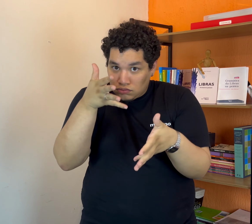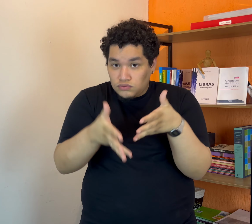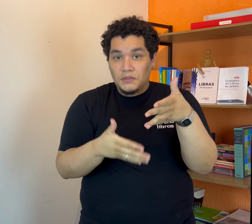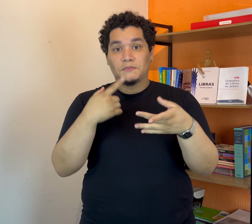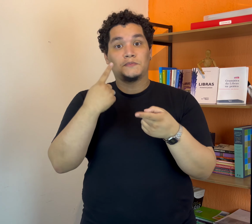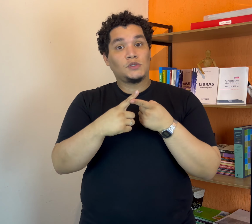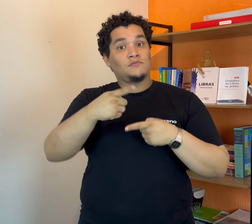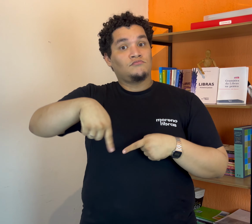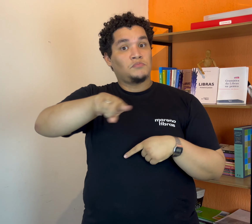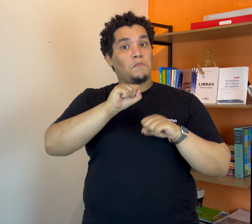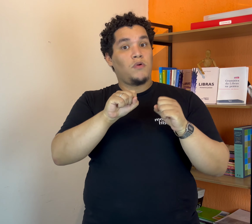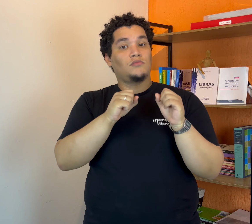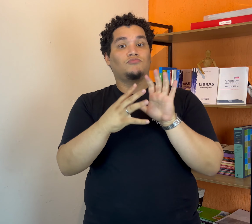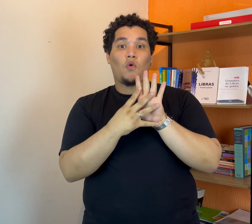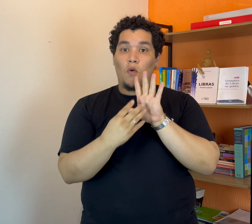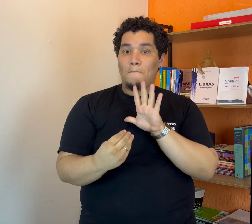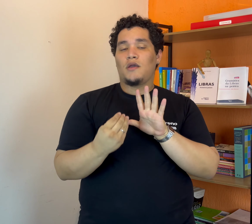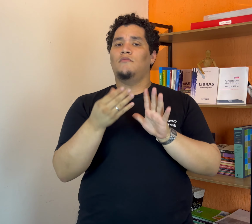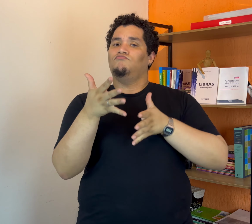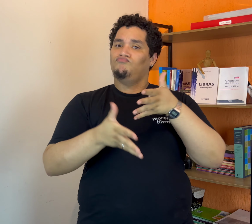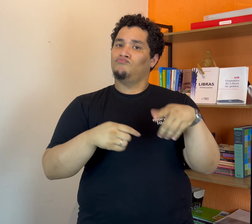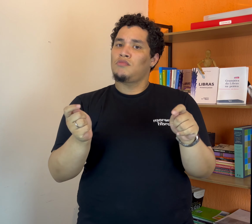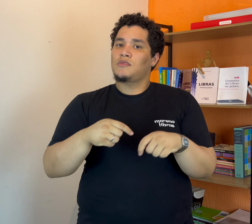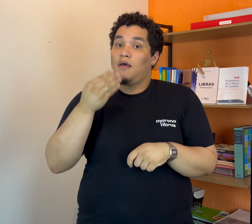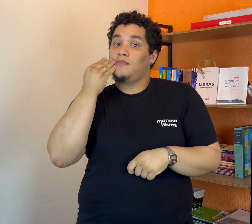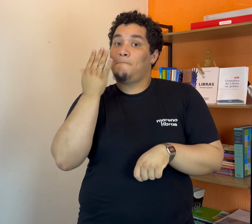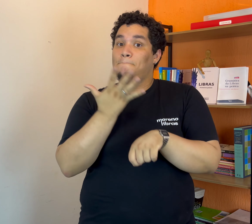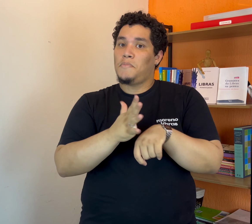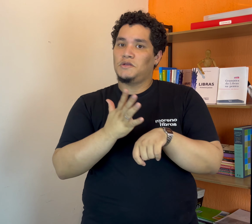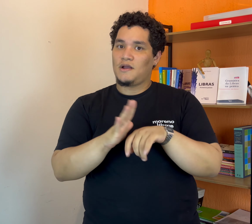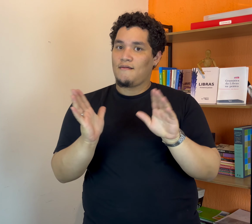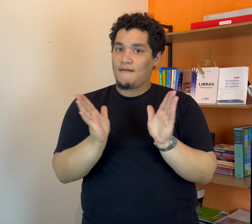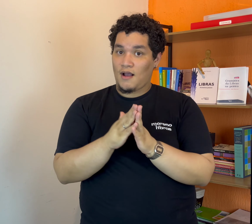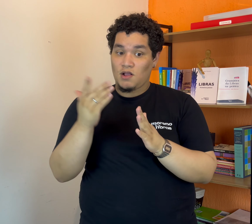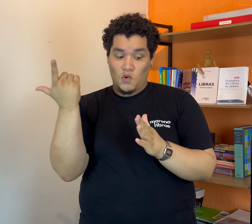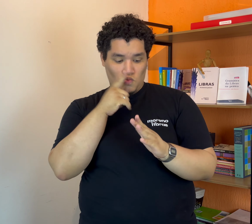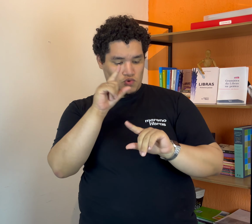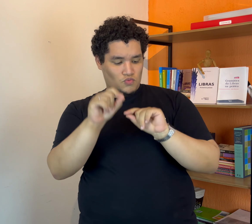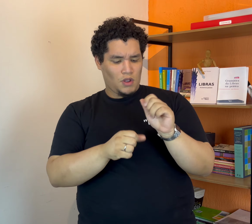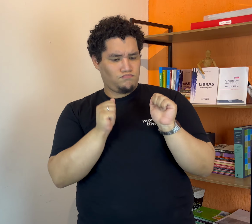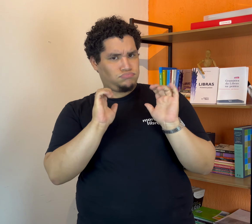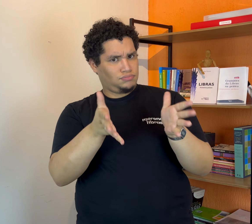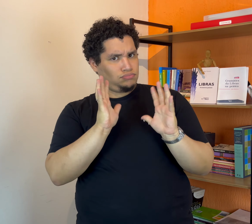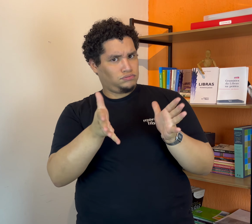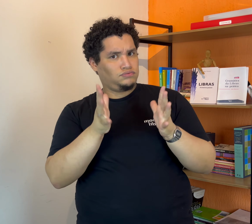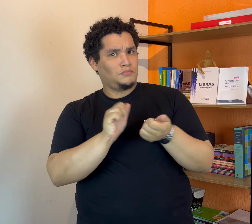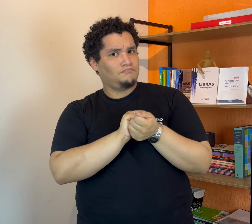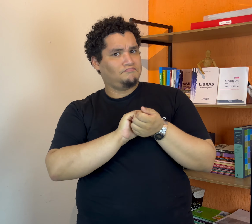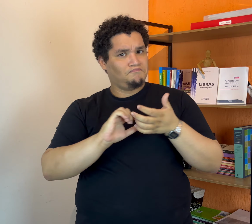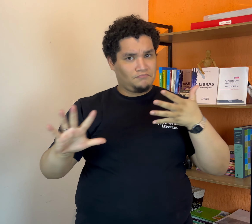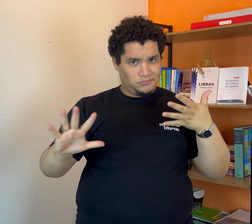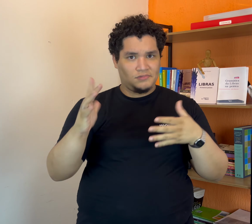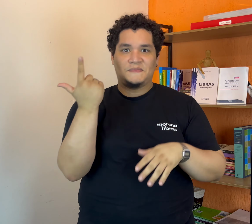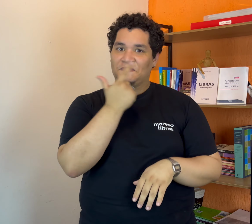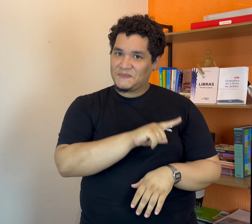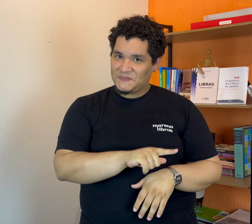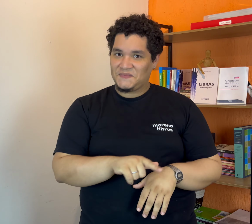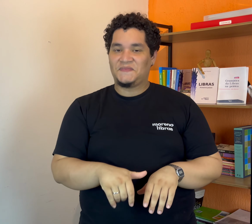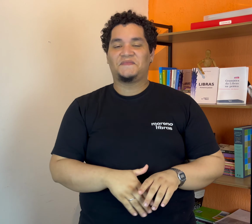vocês prestem bastante atenção, que vocês copiem o que eu vou sinalizar e pratiquem em casa também, para que consigam chegar à fluência em Libras. Vamos